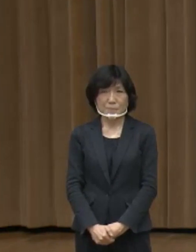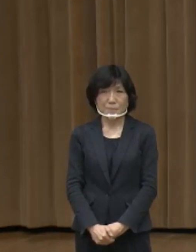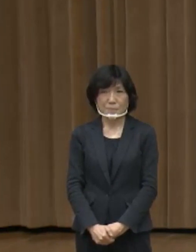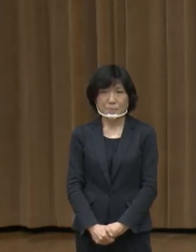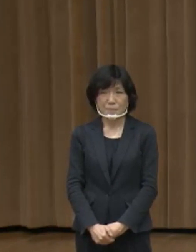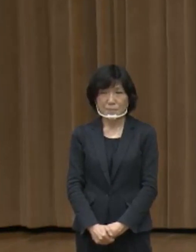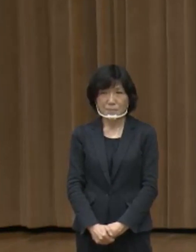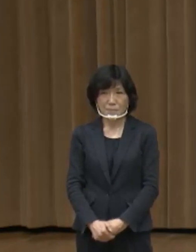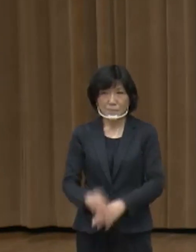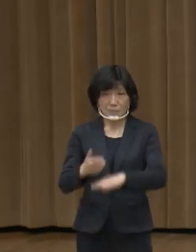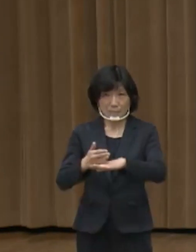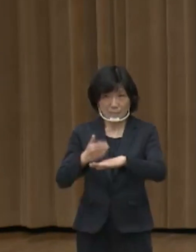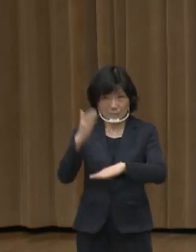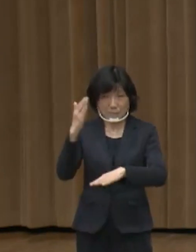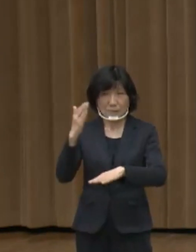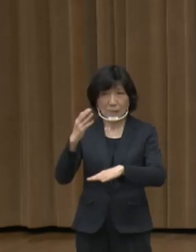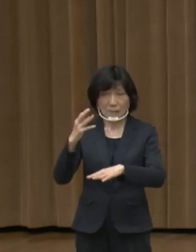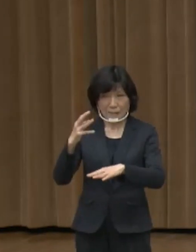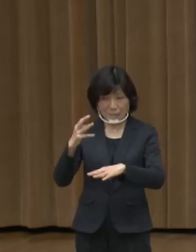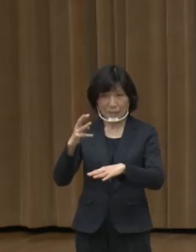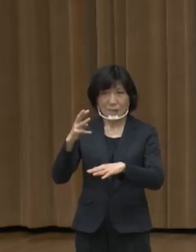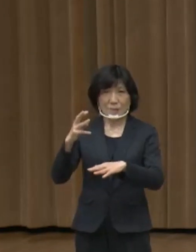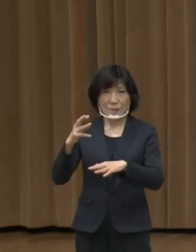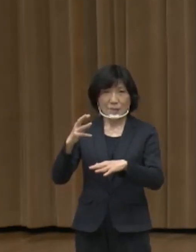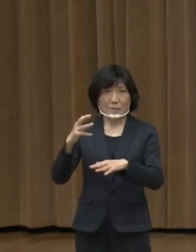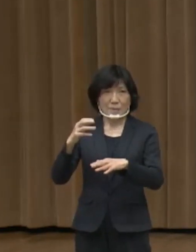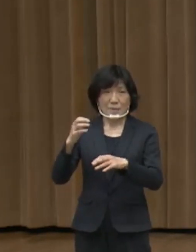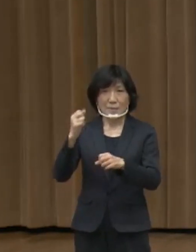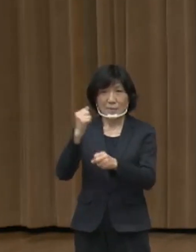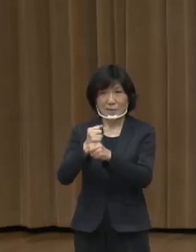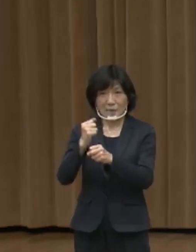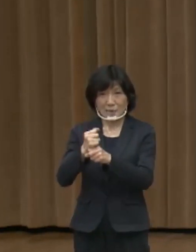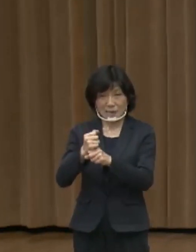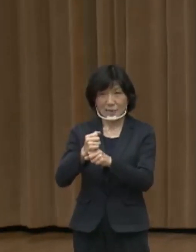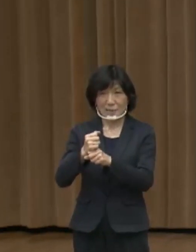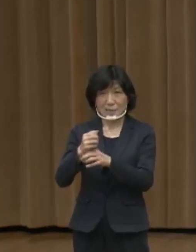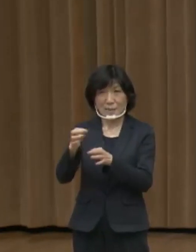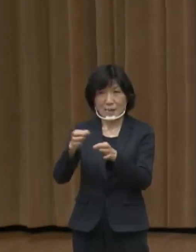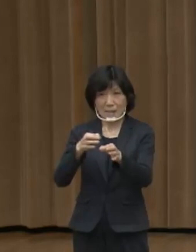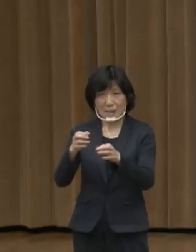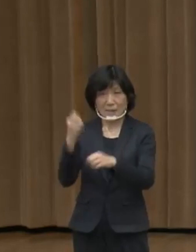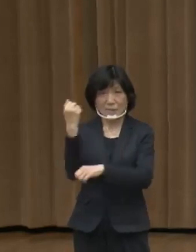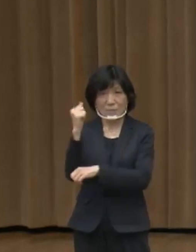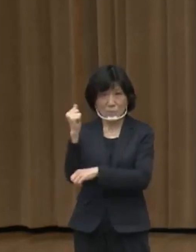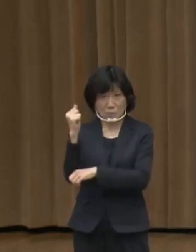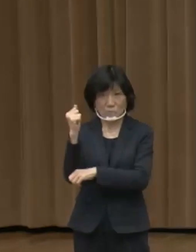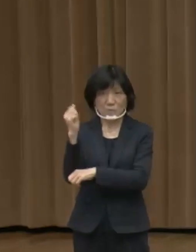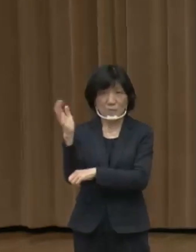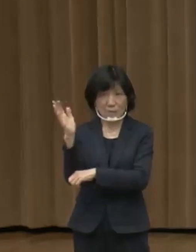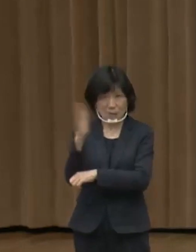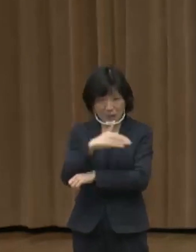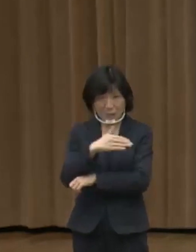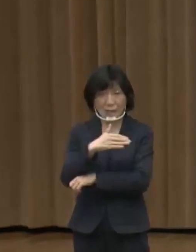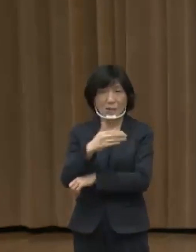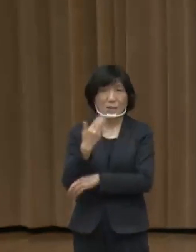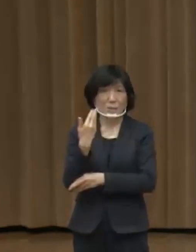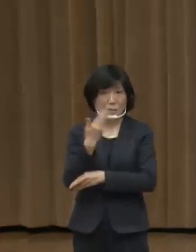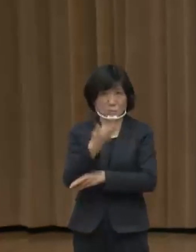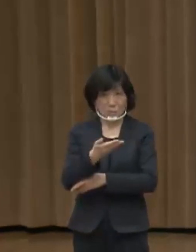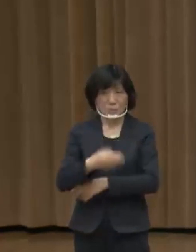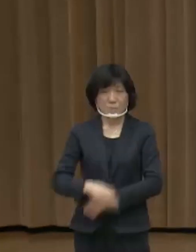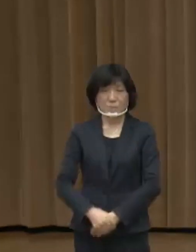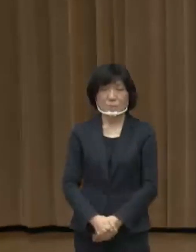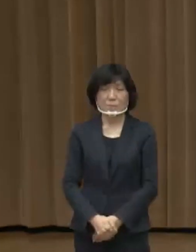ありがとうございました。幹事社の産経新聞の中村です。よろしくお願いいたします。まず発表事項についてお伺いさせていただきます